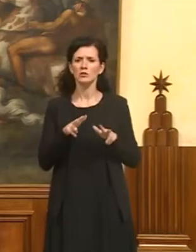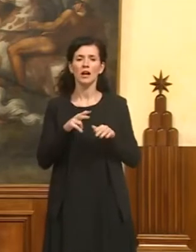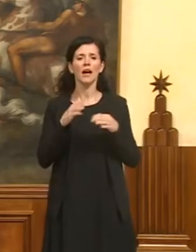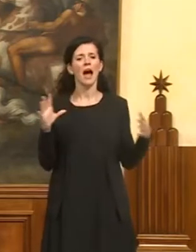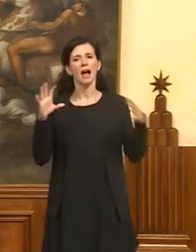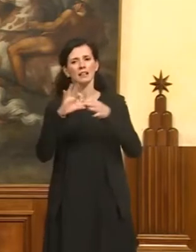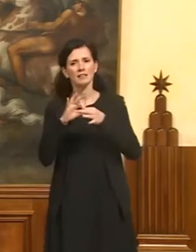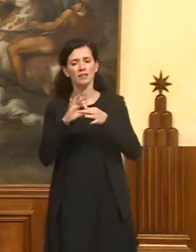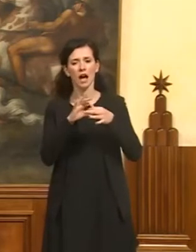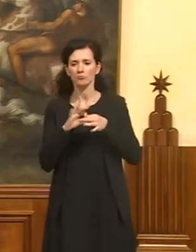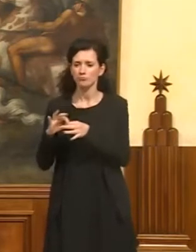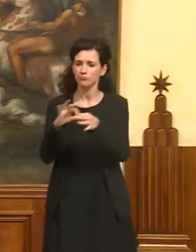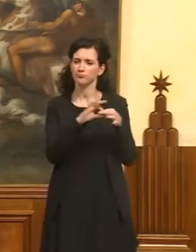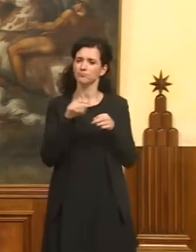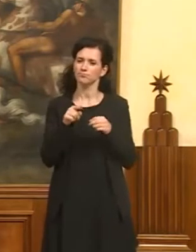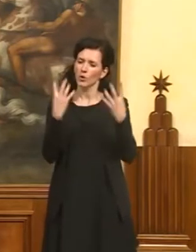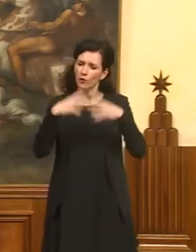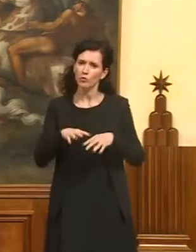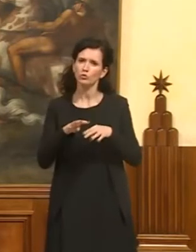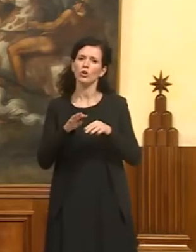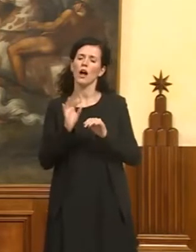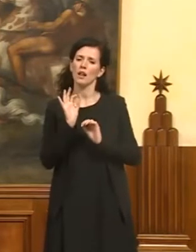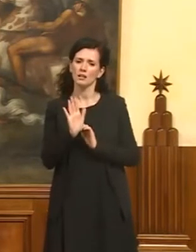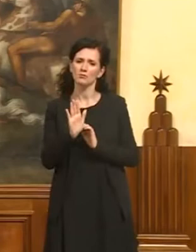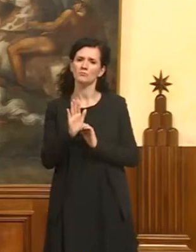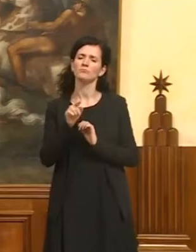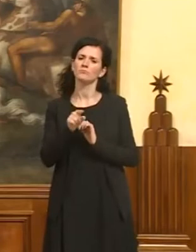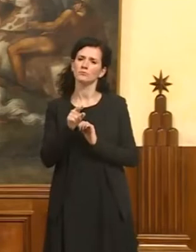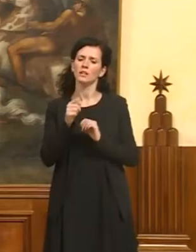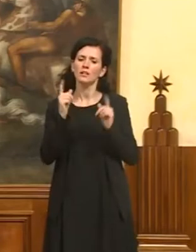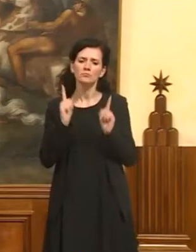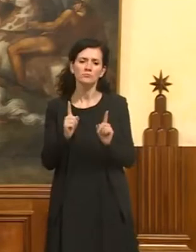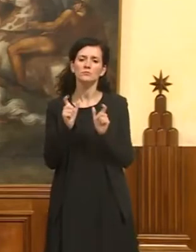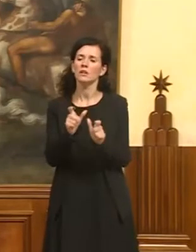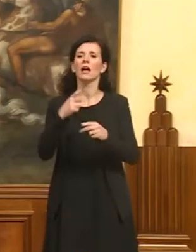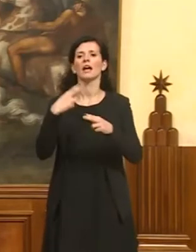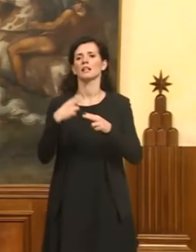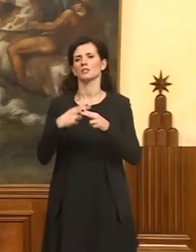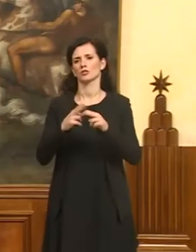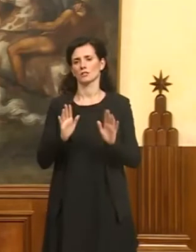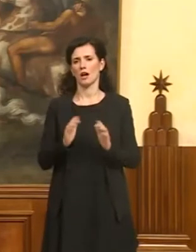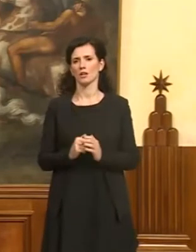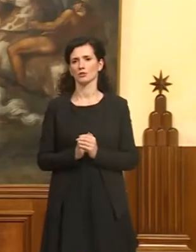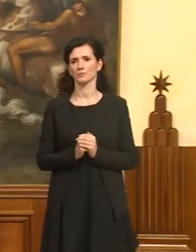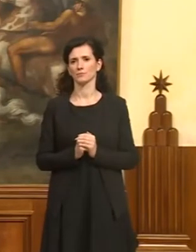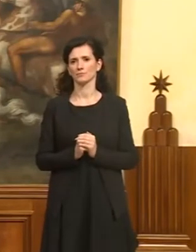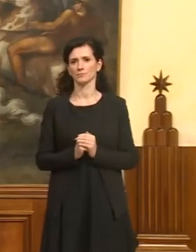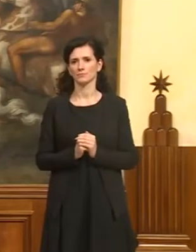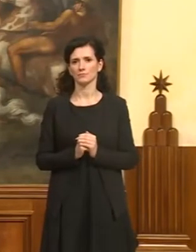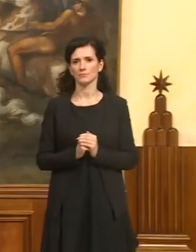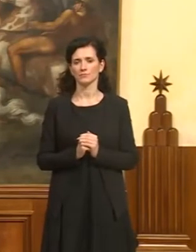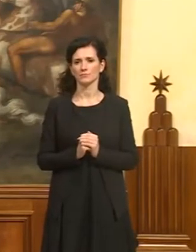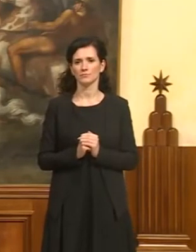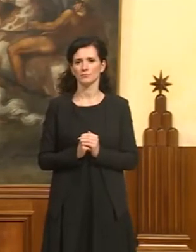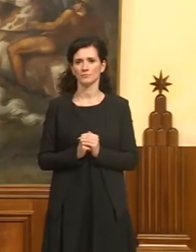connesse, accessorie, funzionali a quelle consentite, a quelle essenziali. Al di fuori delle attività